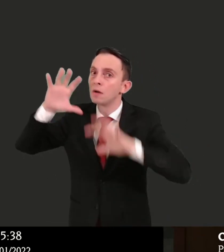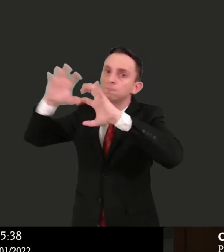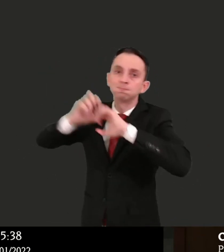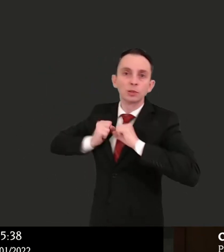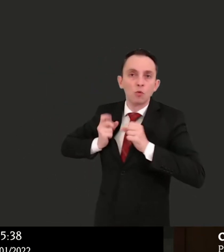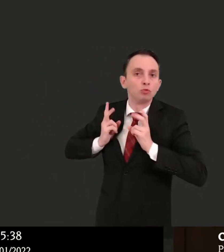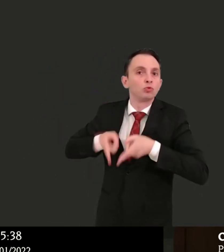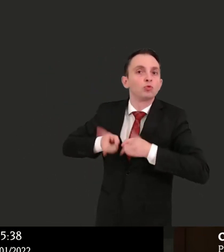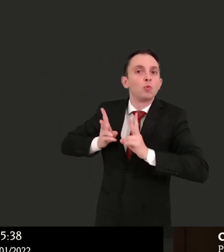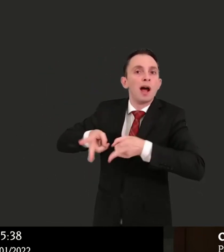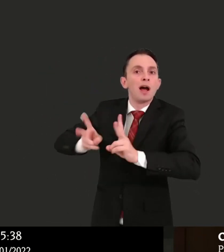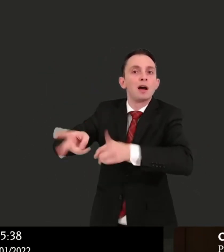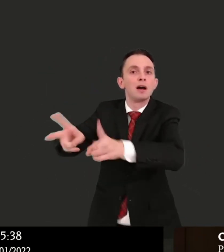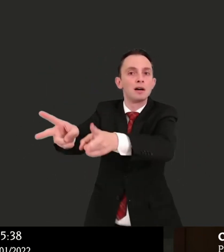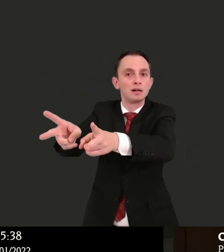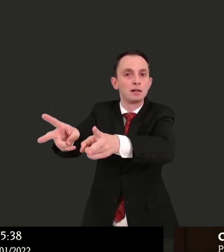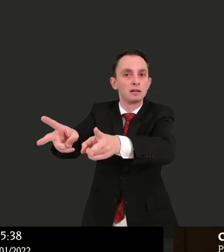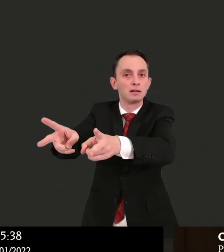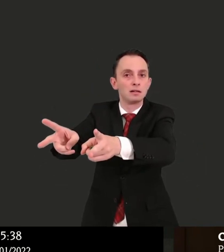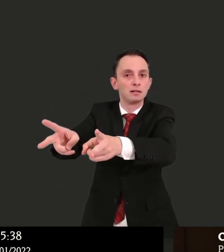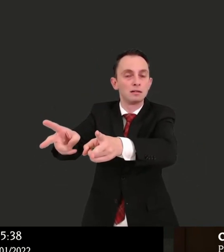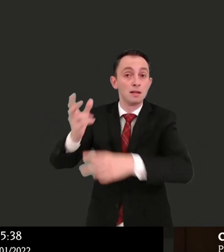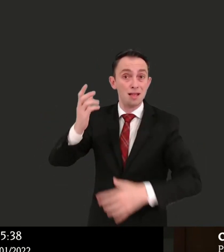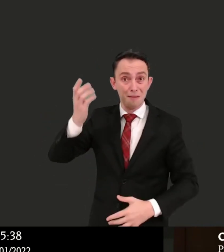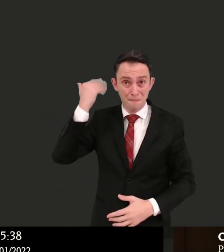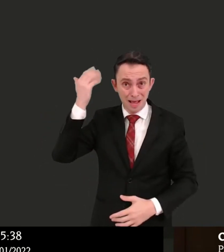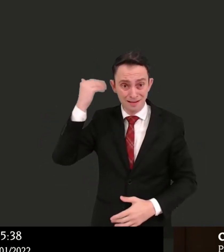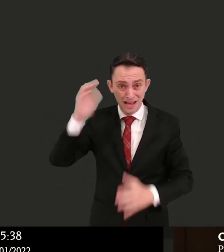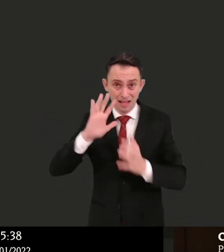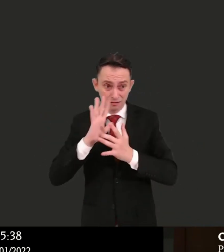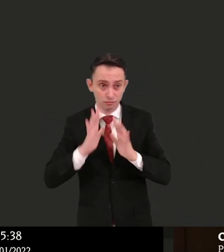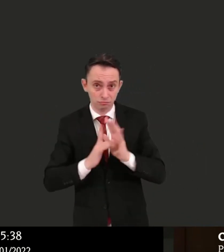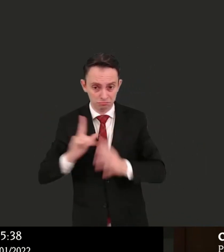perturbados, mas hoje nós não nos perturbamos mais.